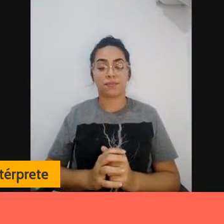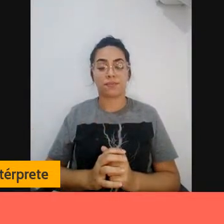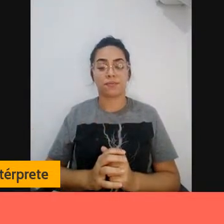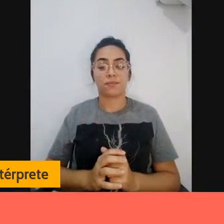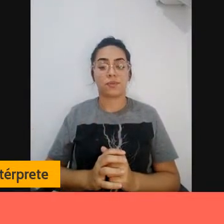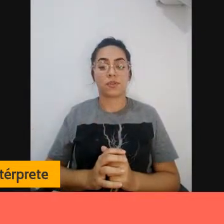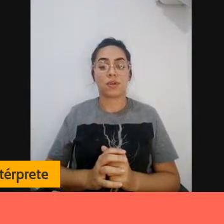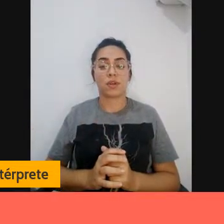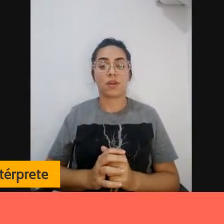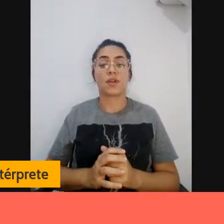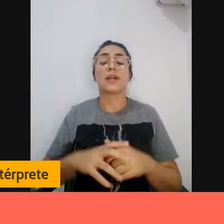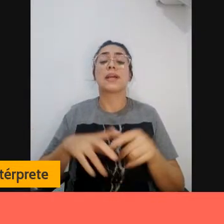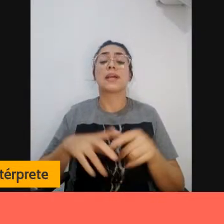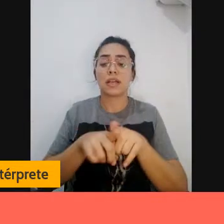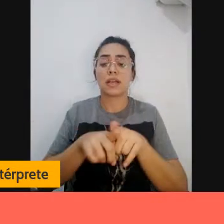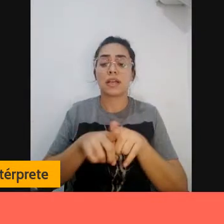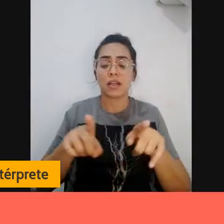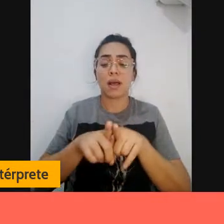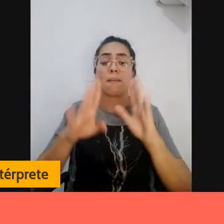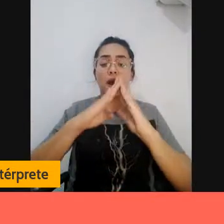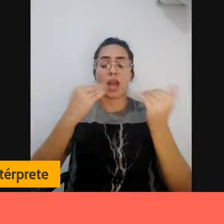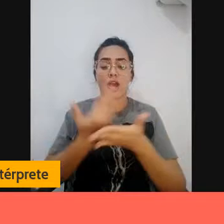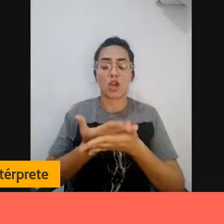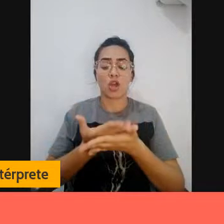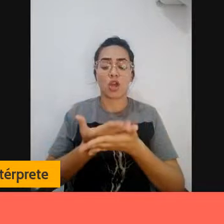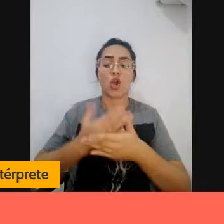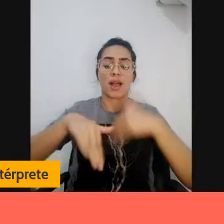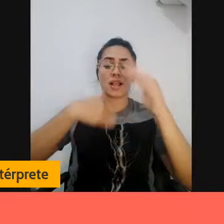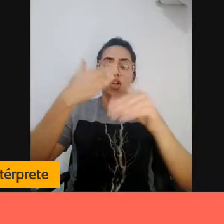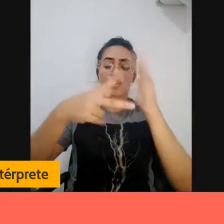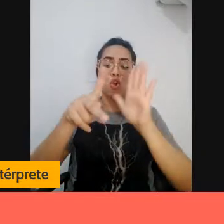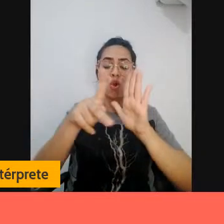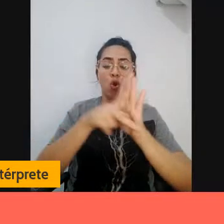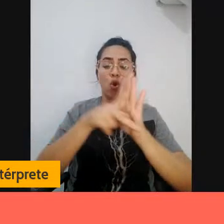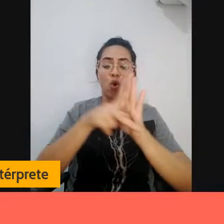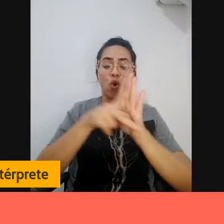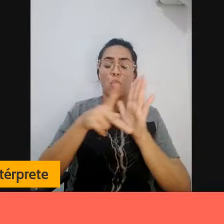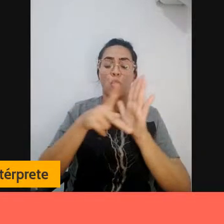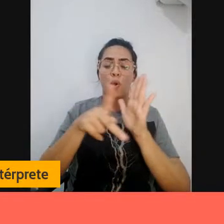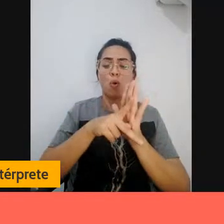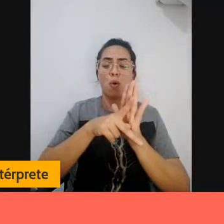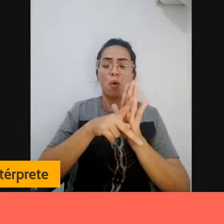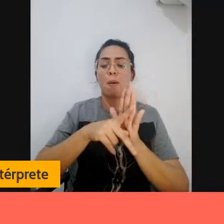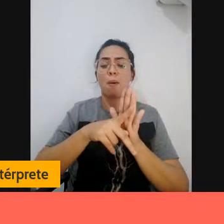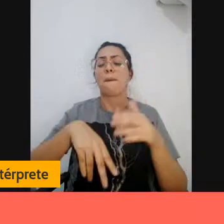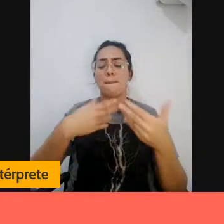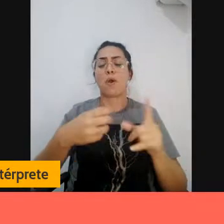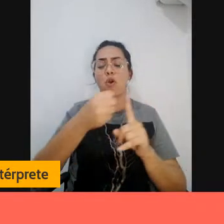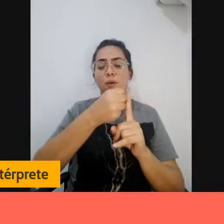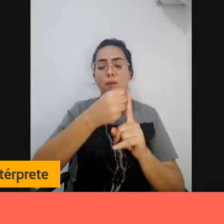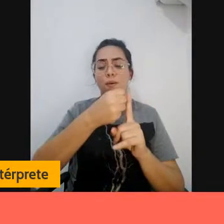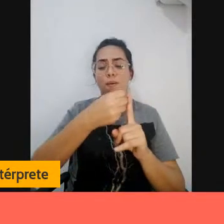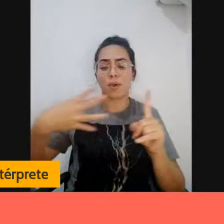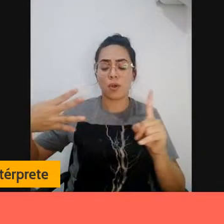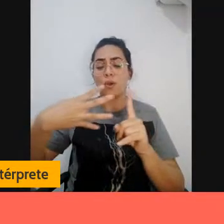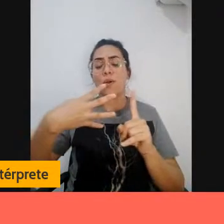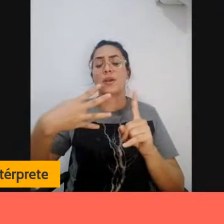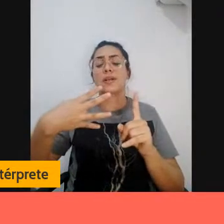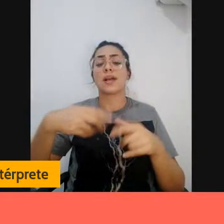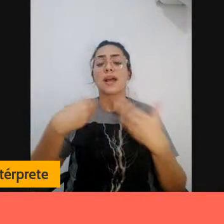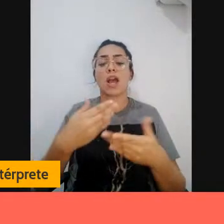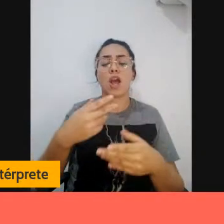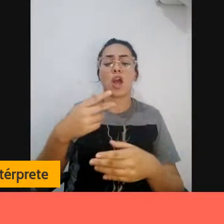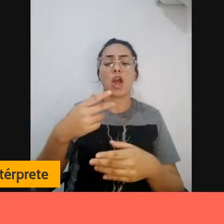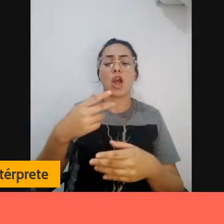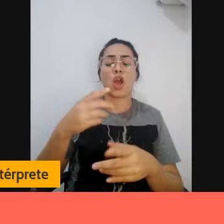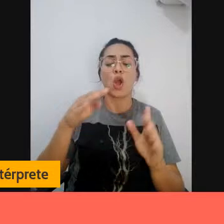Inclusive, a escola desenvolveu seu próprio braço de extensão, um programa que se chamava Varanda